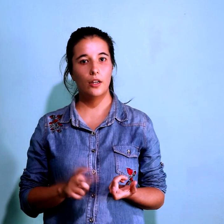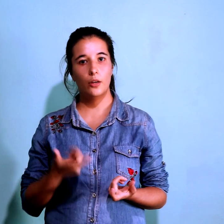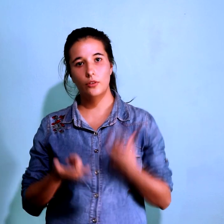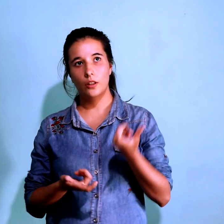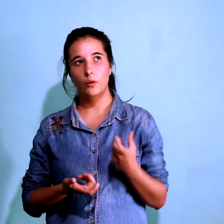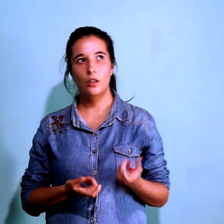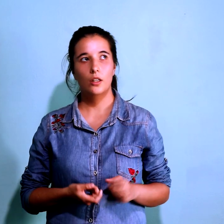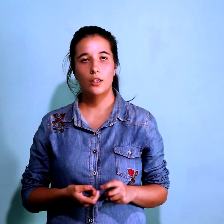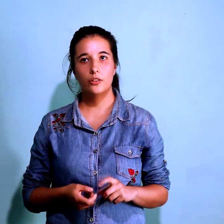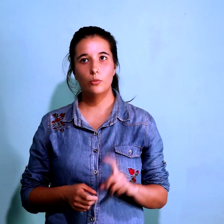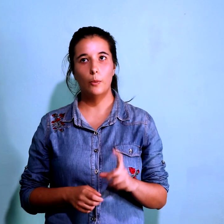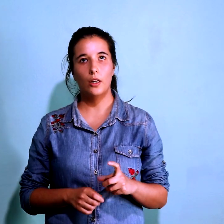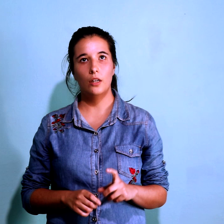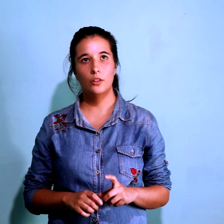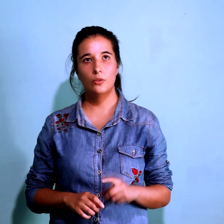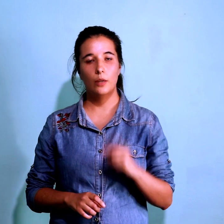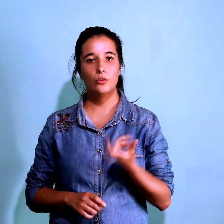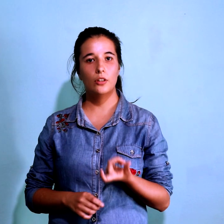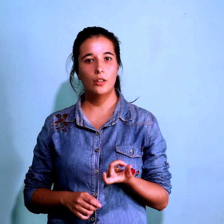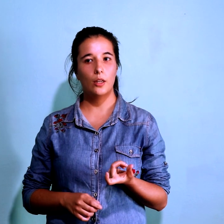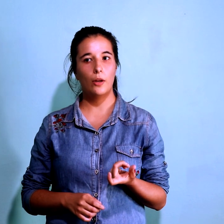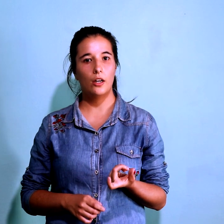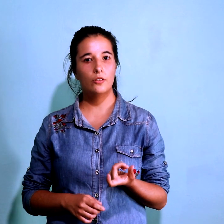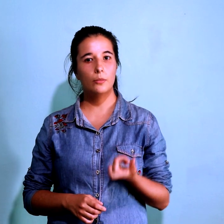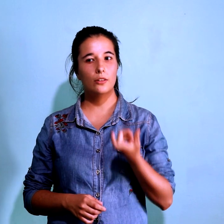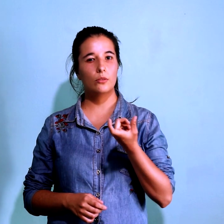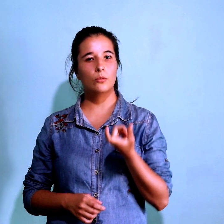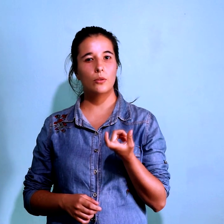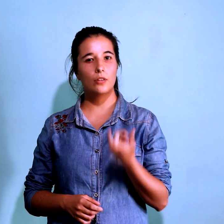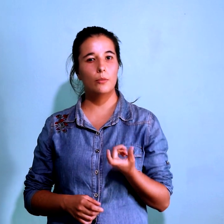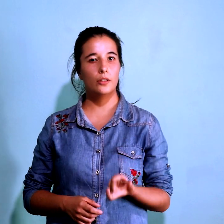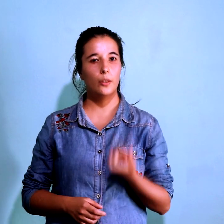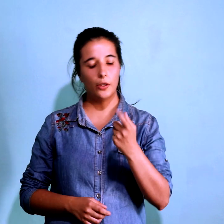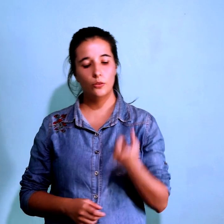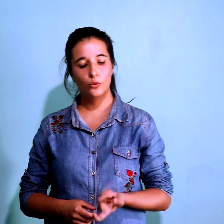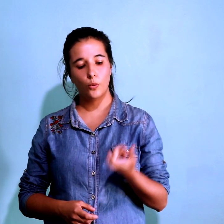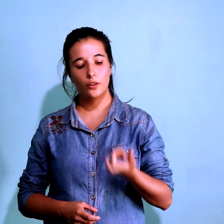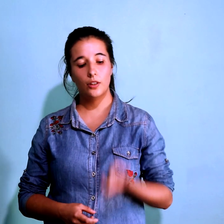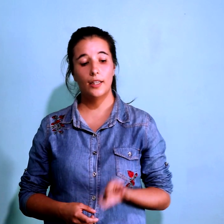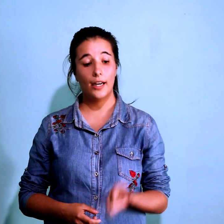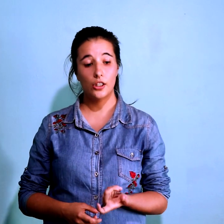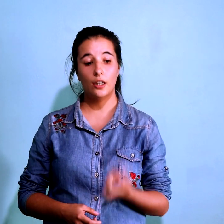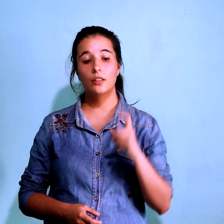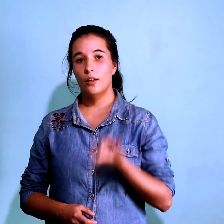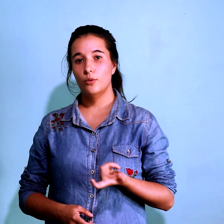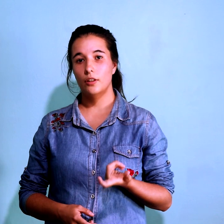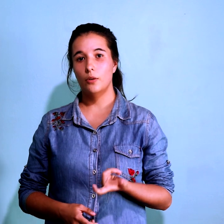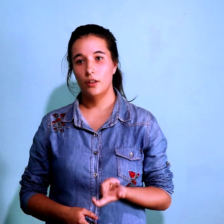é o sinal. Às vezes uma palavra, tu sabe o sinal daquela palavra, mas tu não sabe, dependendo do contexto que ela está encaixada, é o sinal que ela